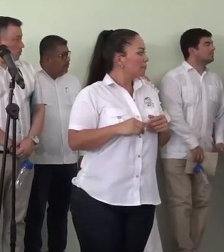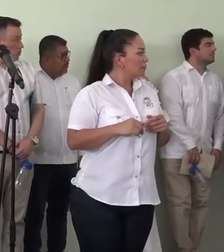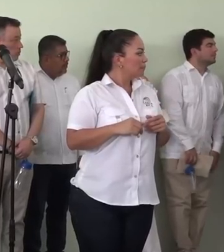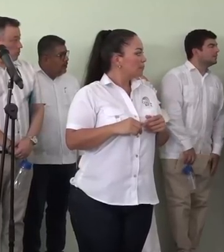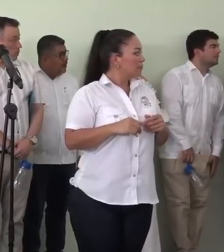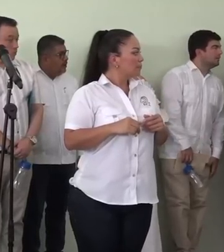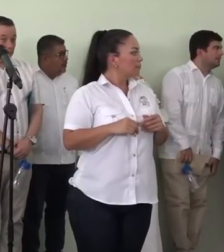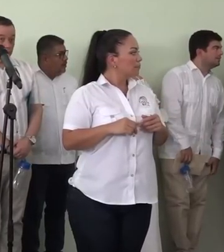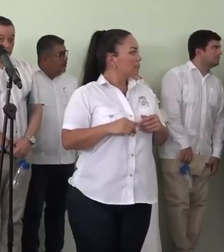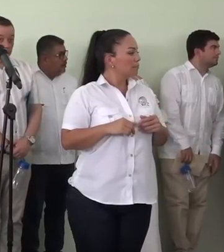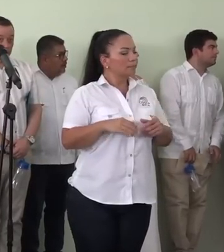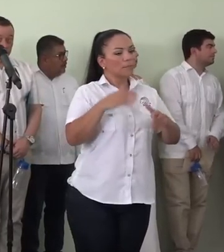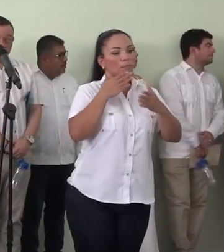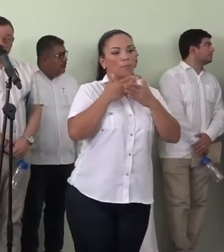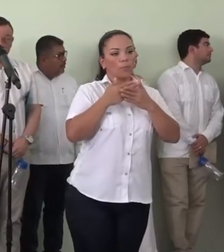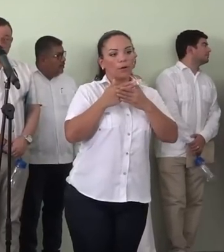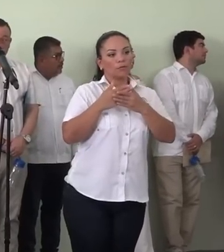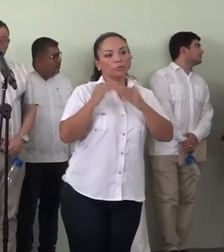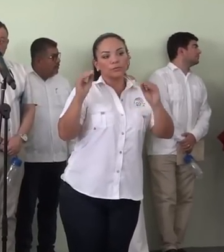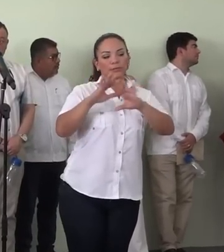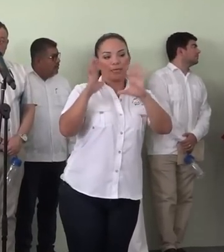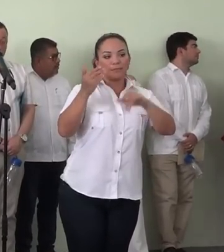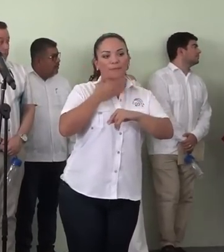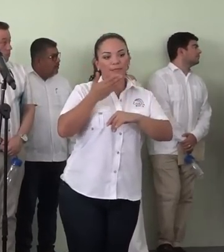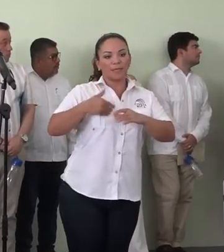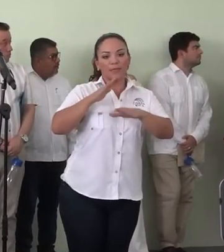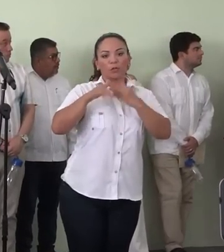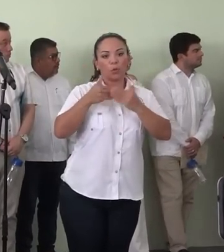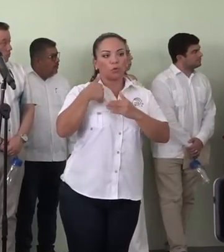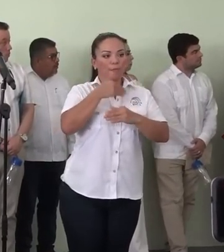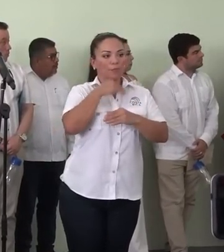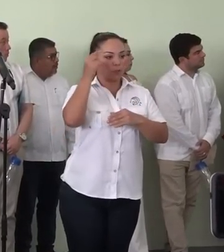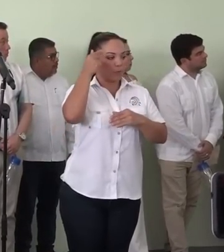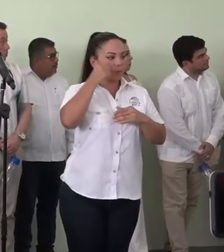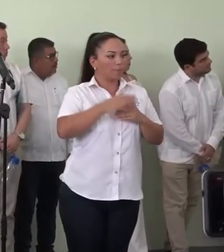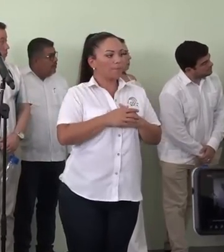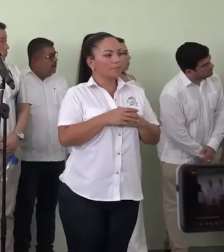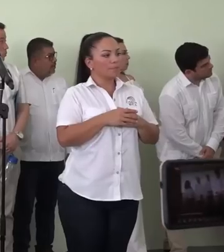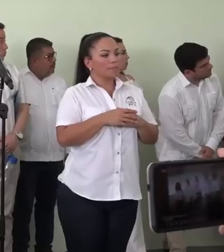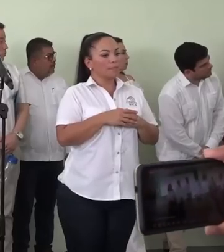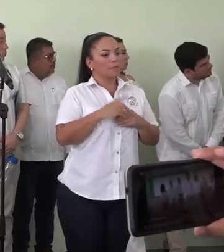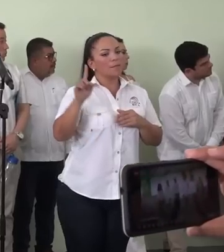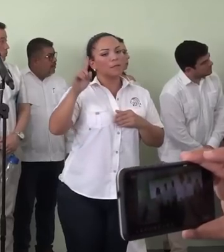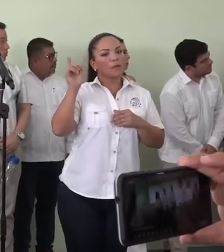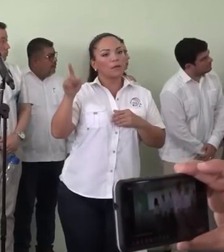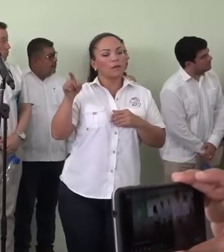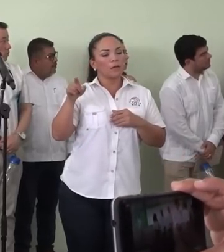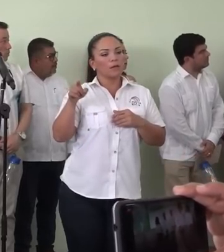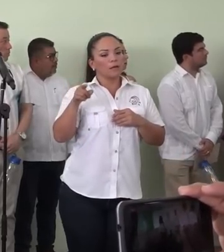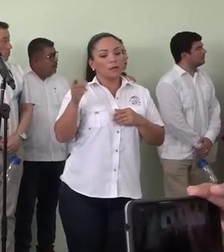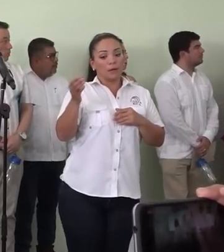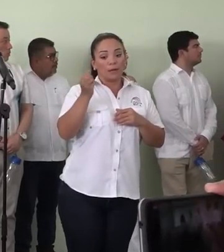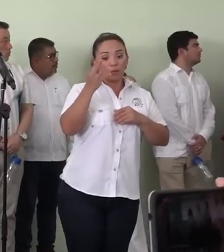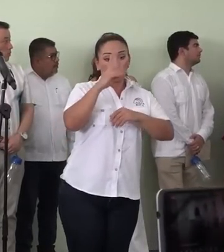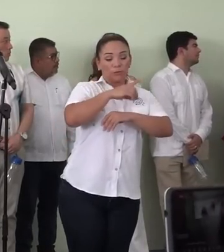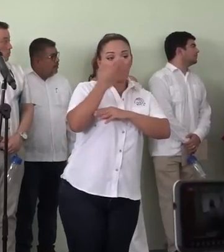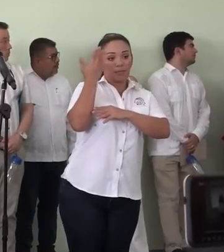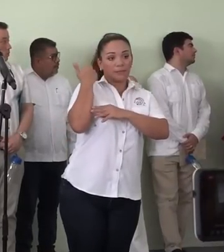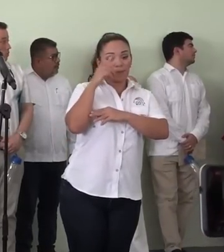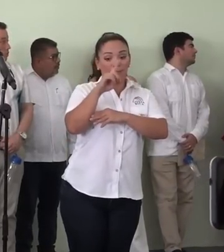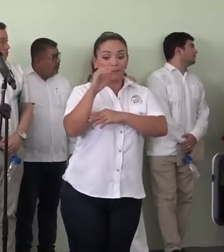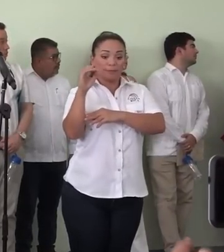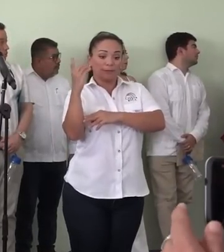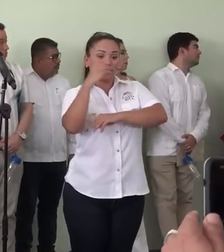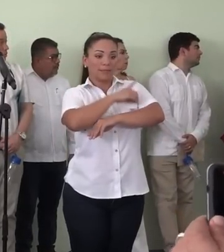Buenos días, presidente, y todos los miembros del gabinete. Presidente, hace 14 días en su discurso de los 100 días